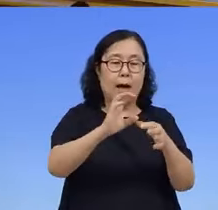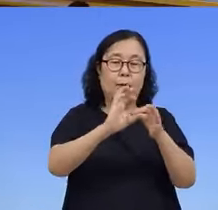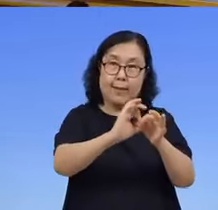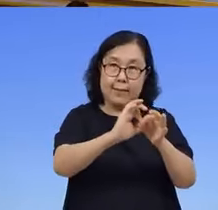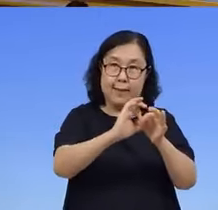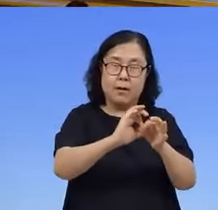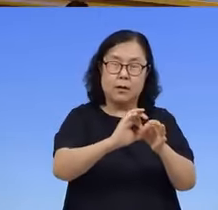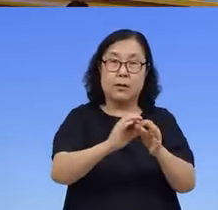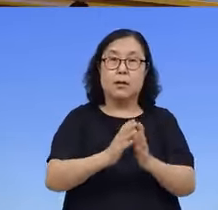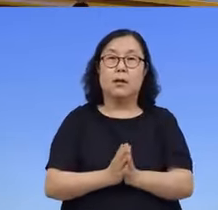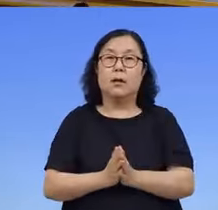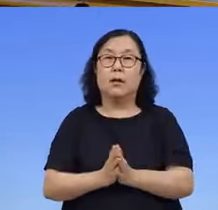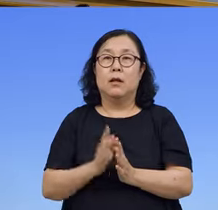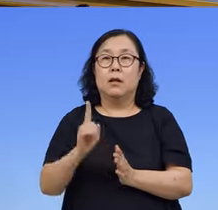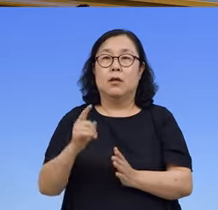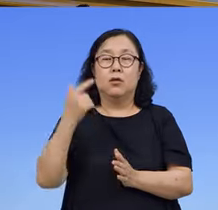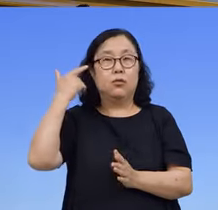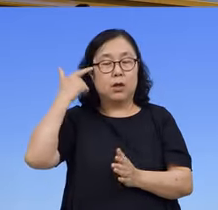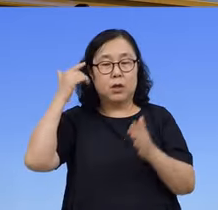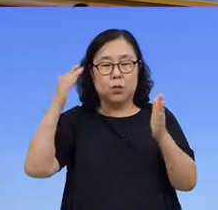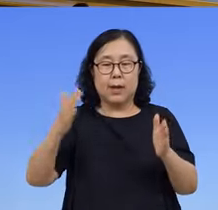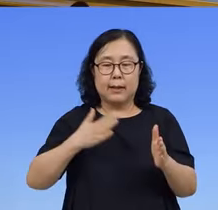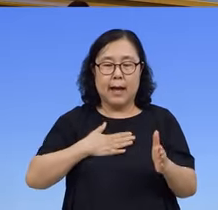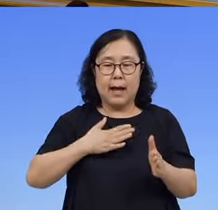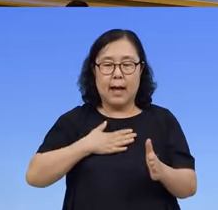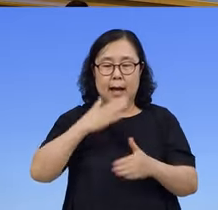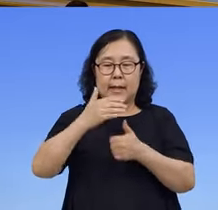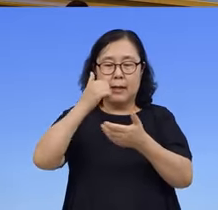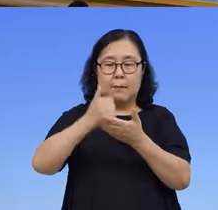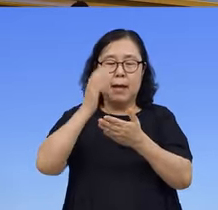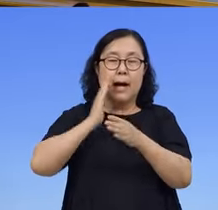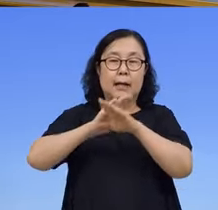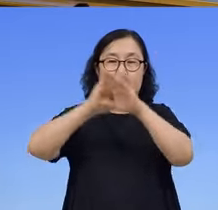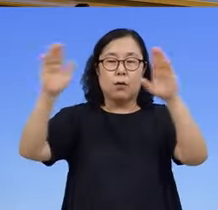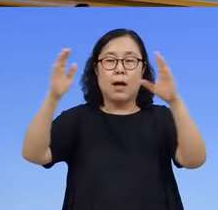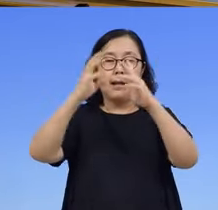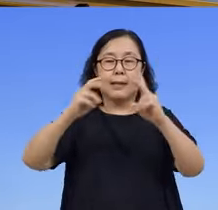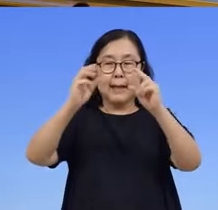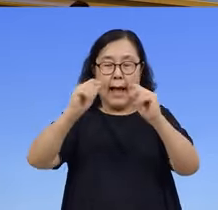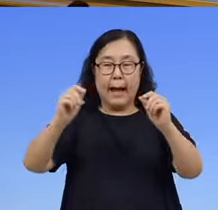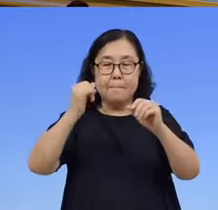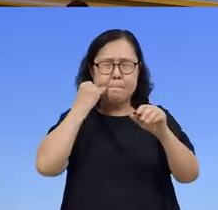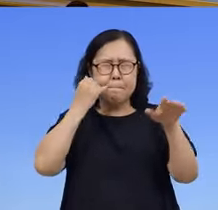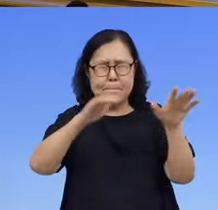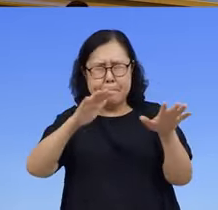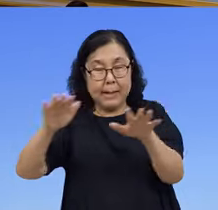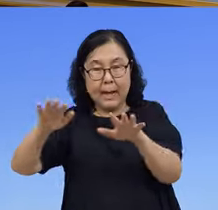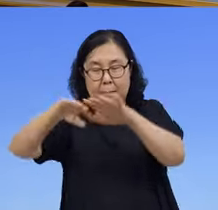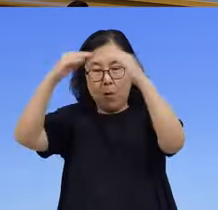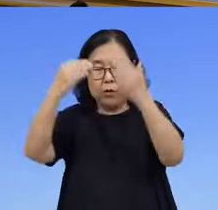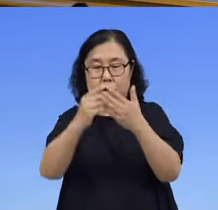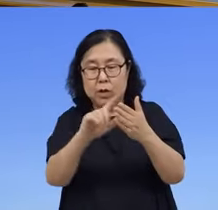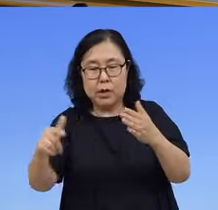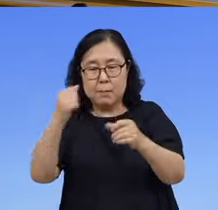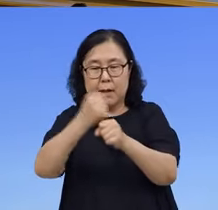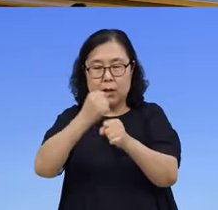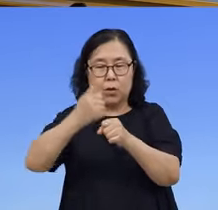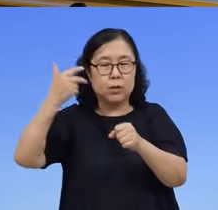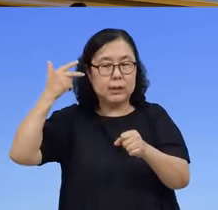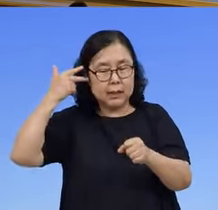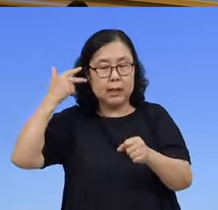관계돼서는 출애굽기 20장 11절입니다. 이는 엿새 동안에 나 여호와가 하늘과 땅과 바다와 그 가운데 모든 것을 만들고 일곱째